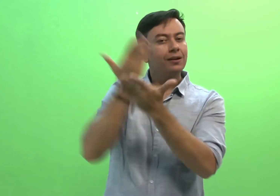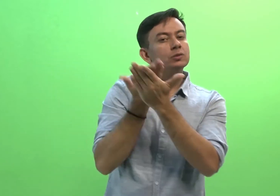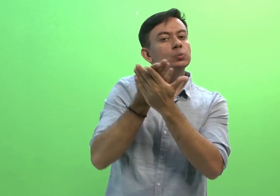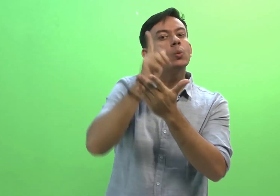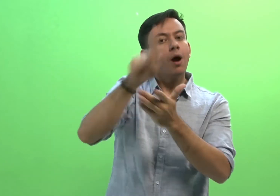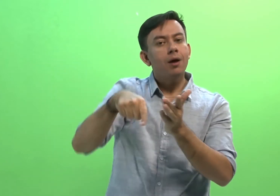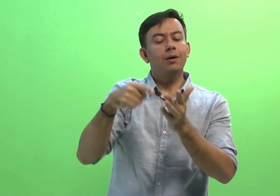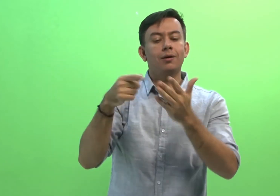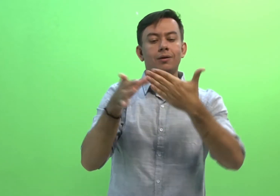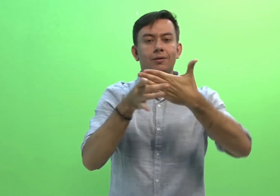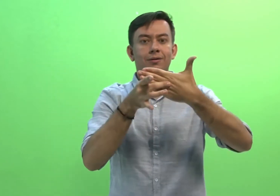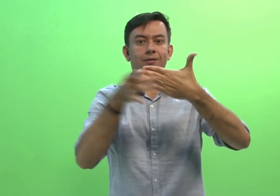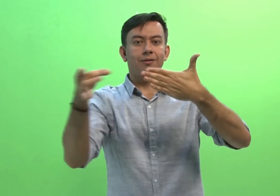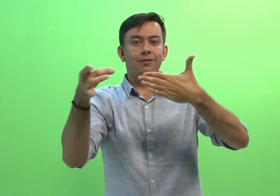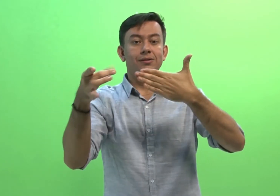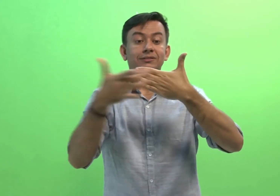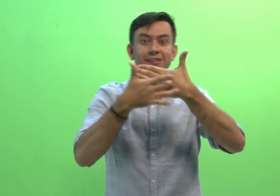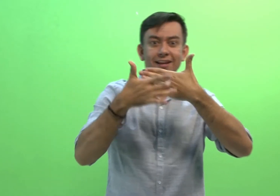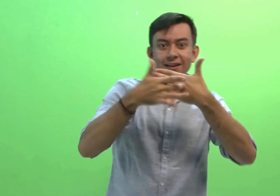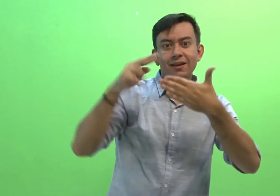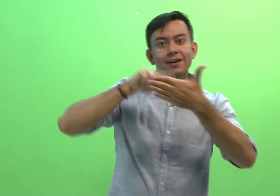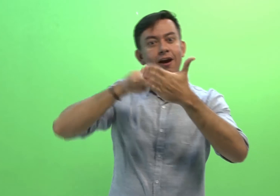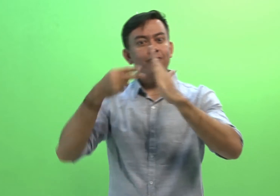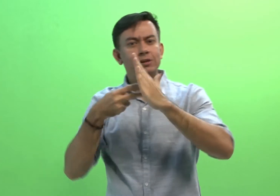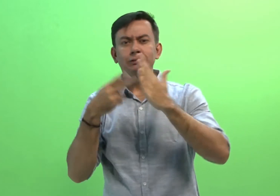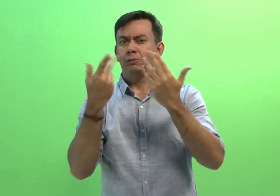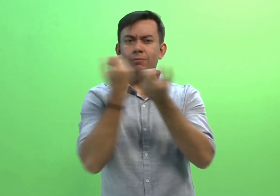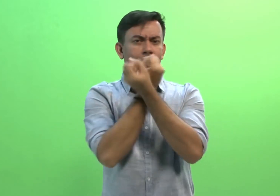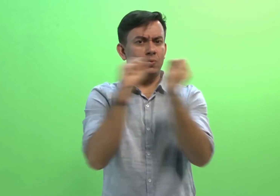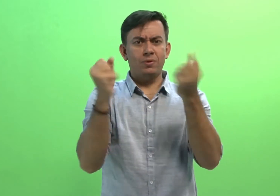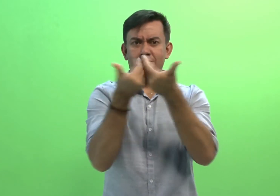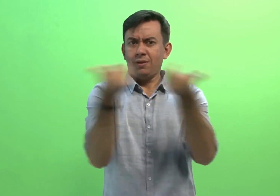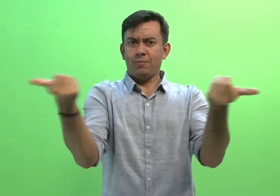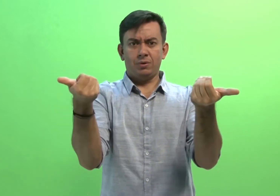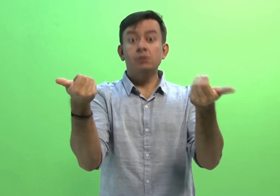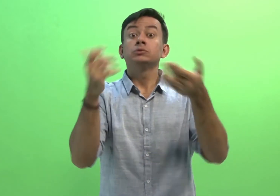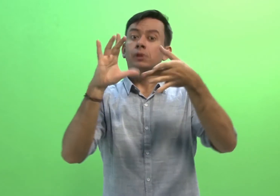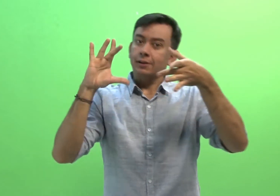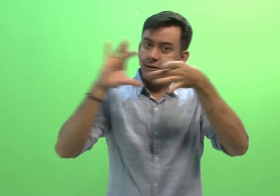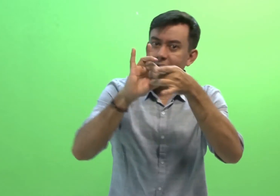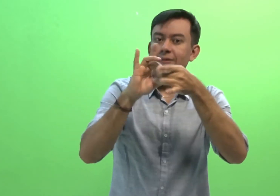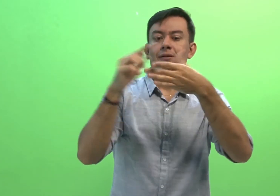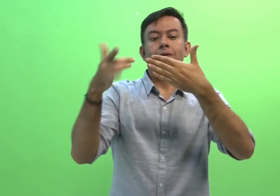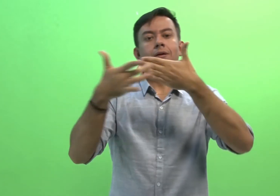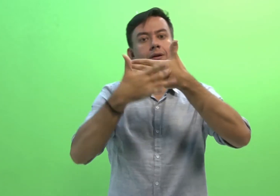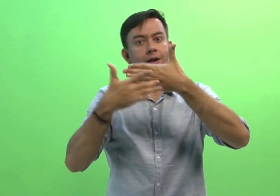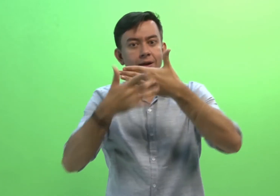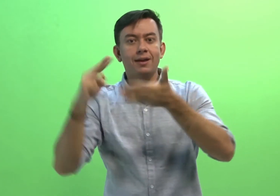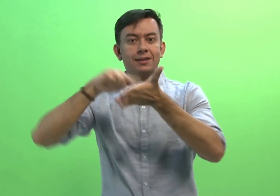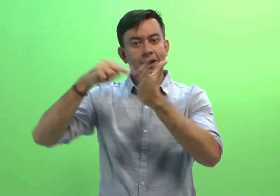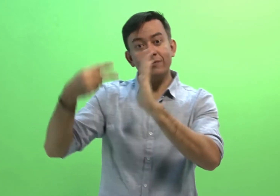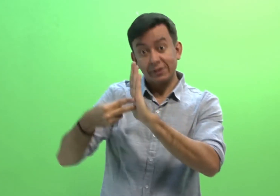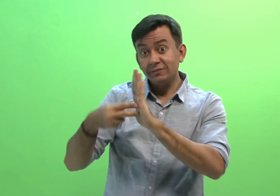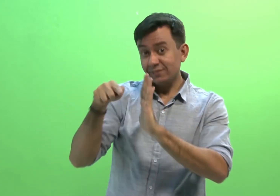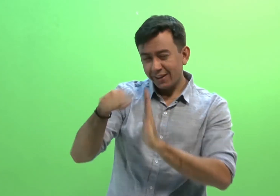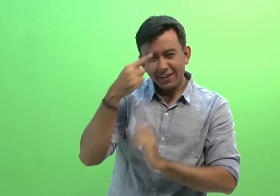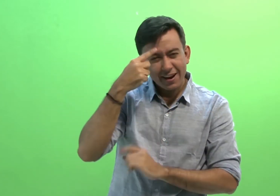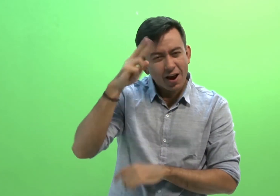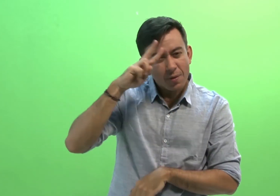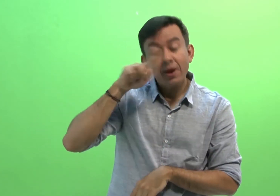Saussure, ele falou sobre o significante e o significado? É impossível dissociá-los. Então, o significante e o significado está